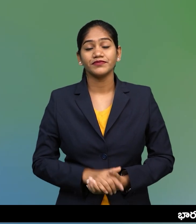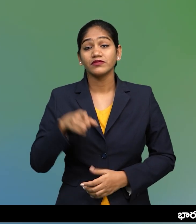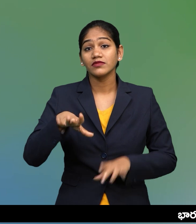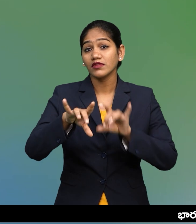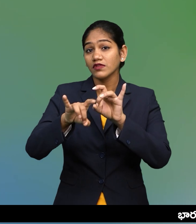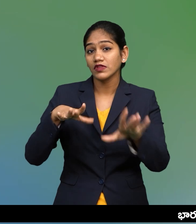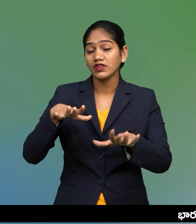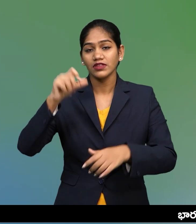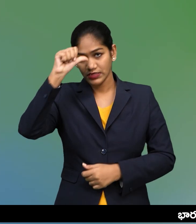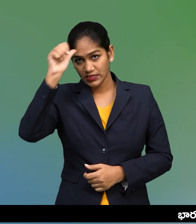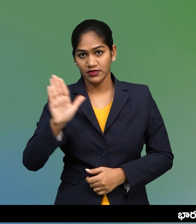భారతదేశంలో పట్టణీకరణ,